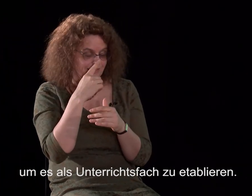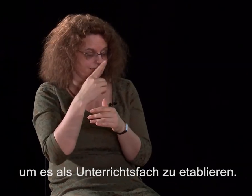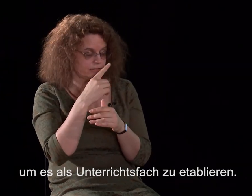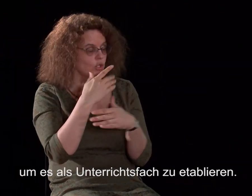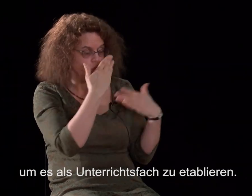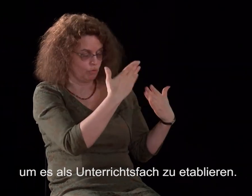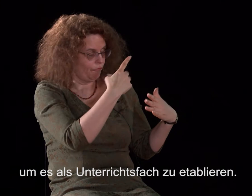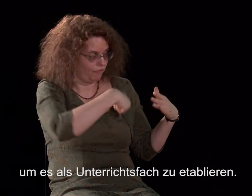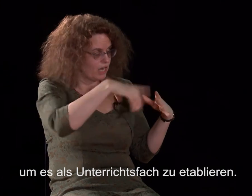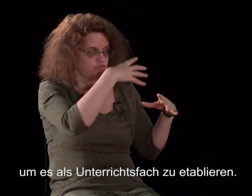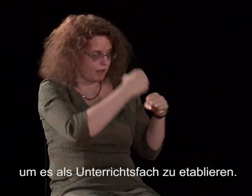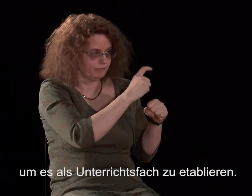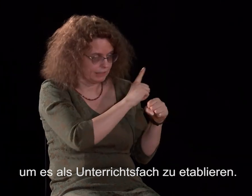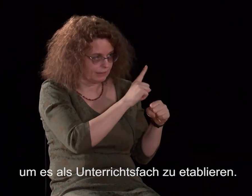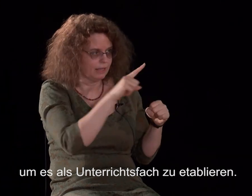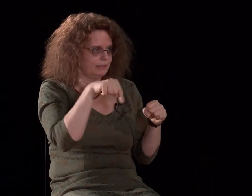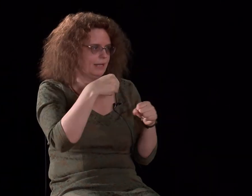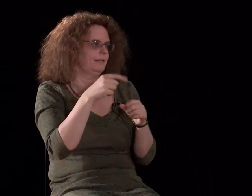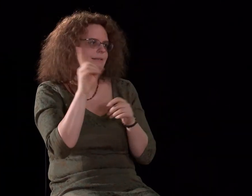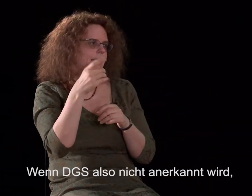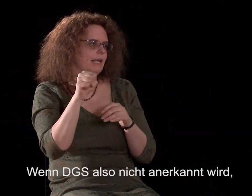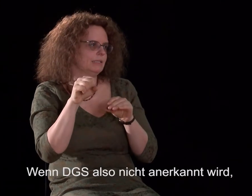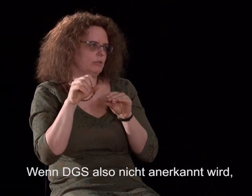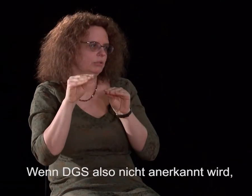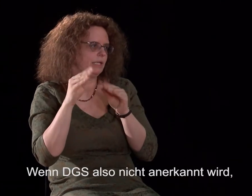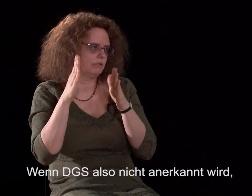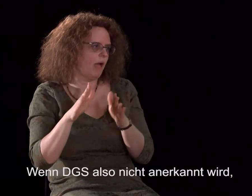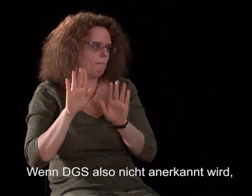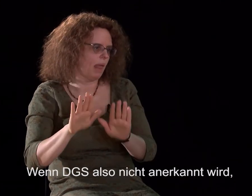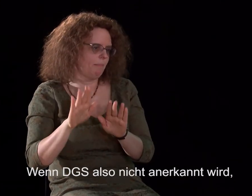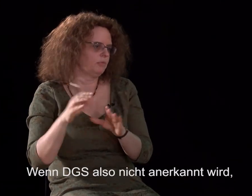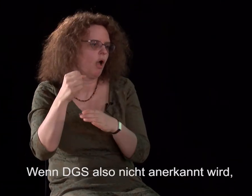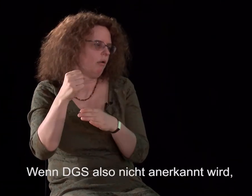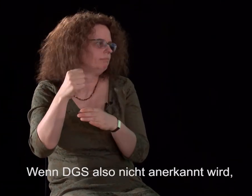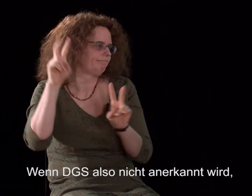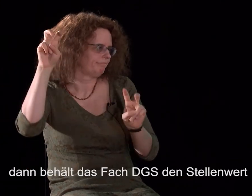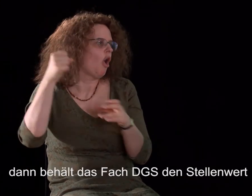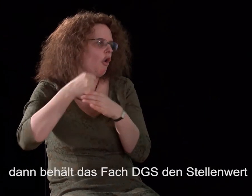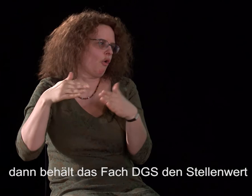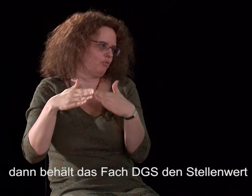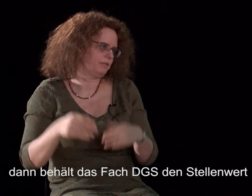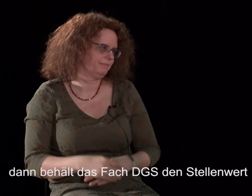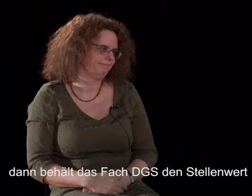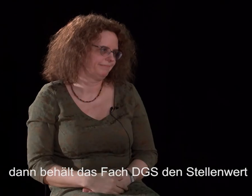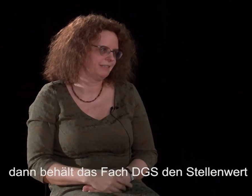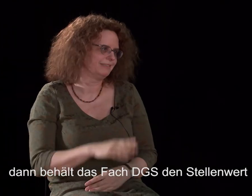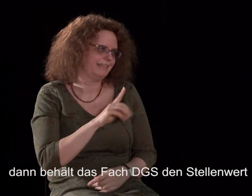auch weiter etabliert wird. Und wenn es halt nicht machbar ist, dann bleibt DGS wirklich